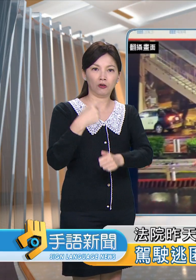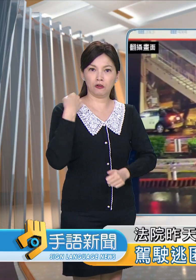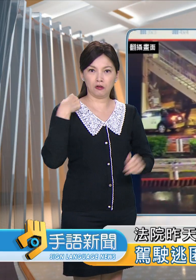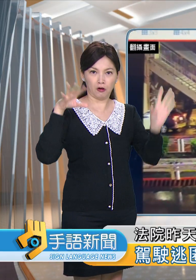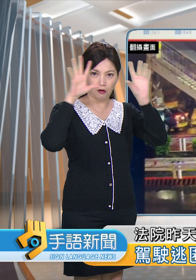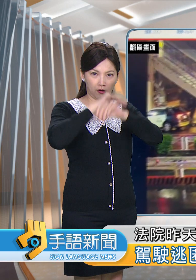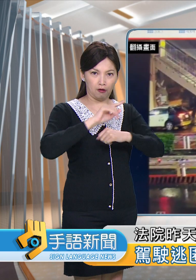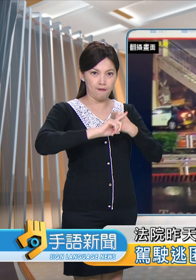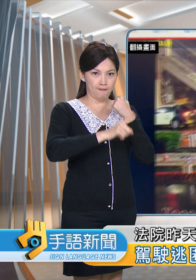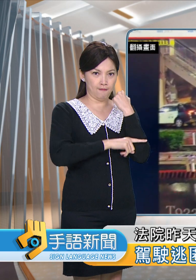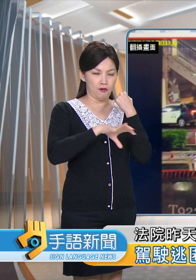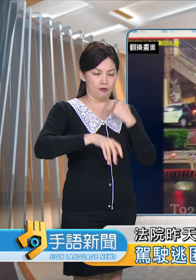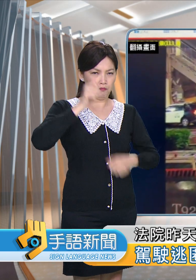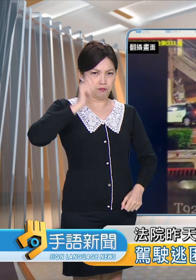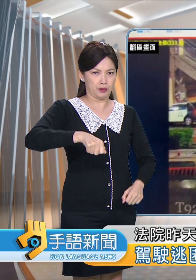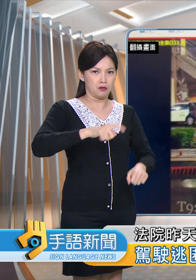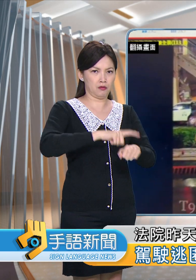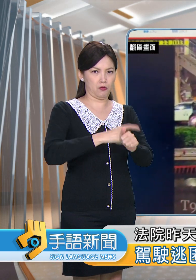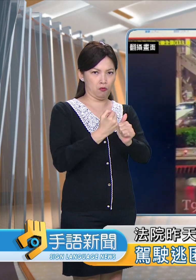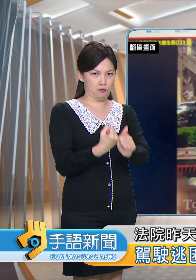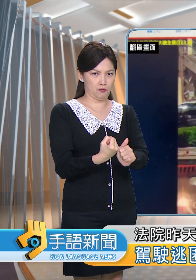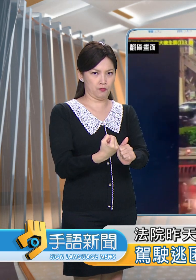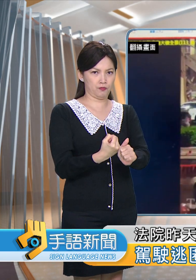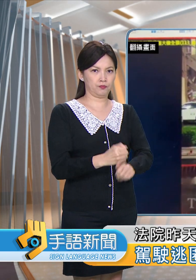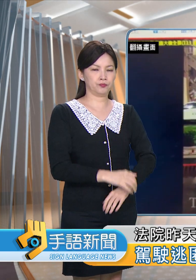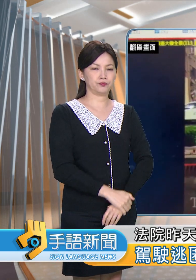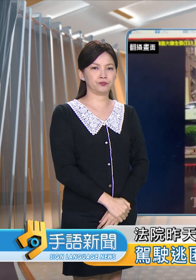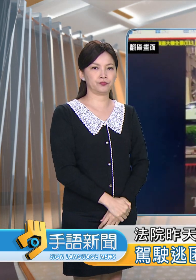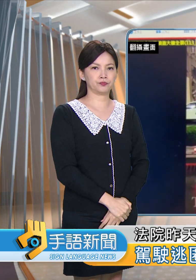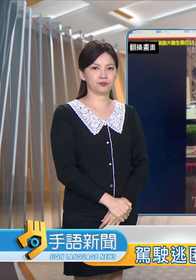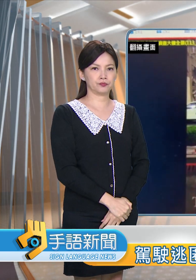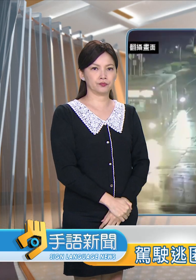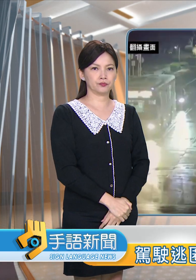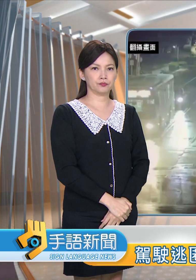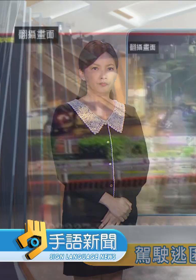院昨天深夜裁定羁押。